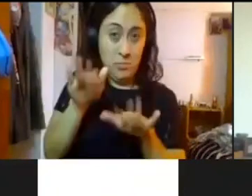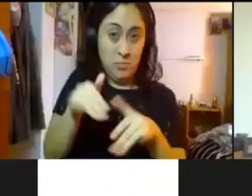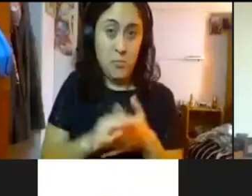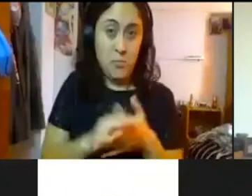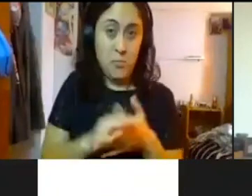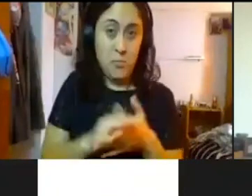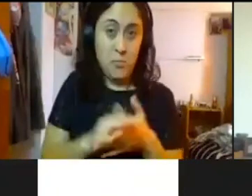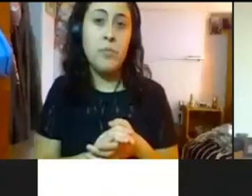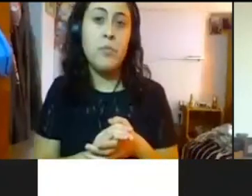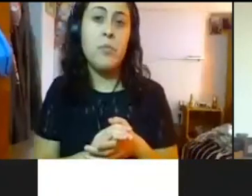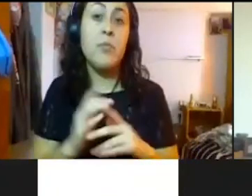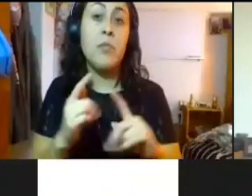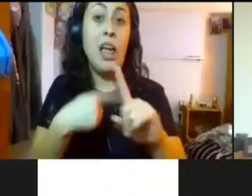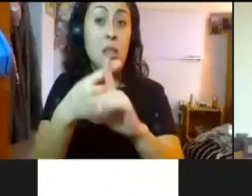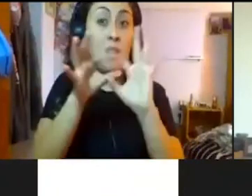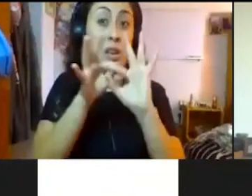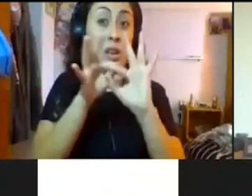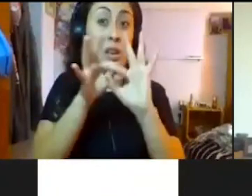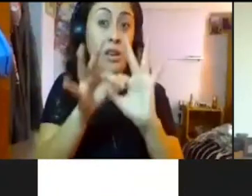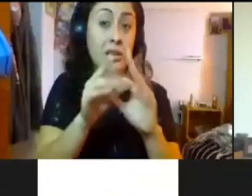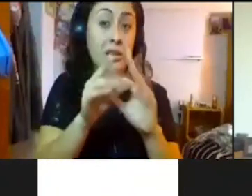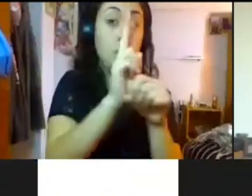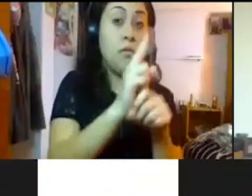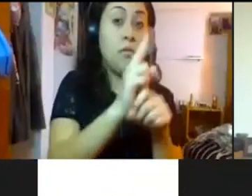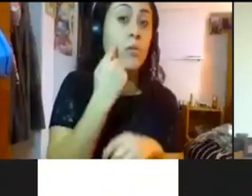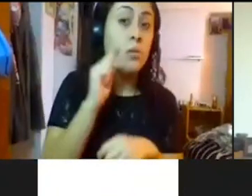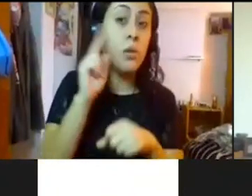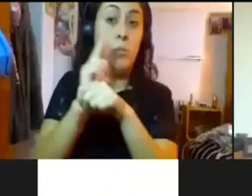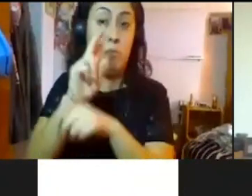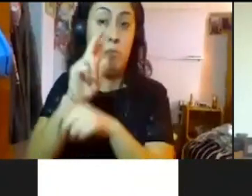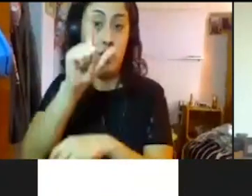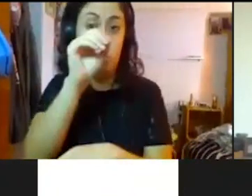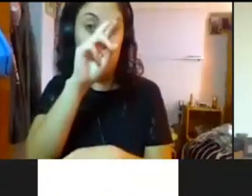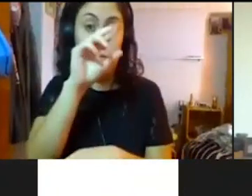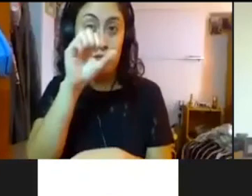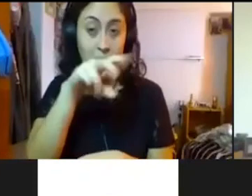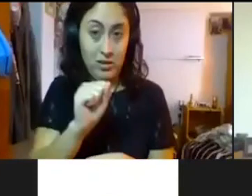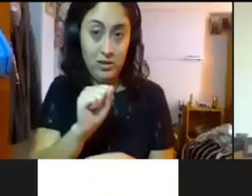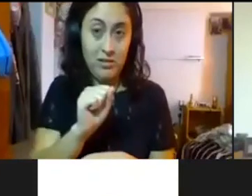Además de agradecerle a Lorena y a Juan Luis su experiencia,